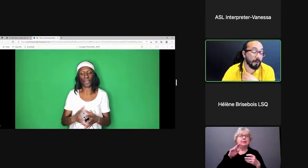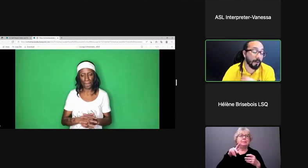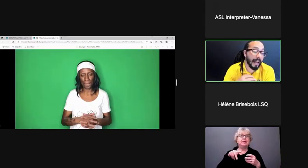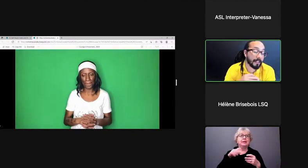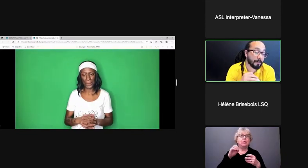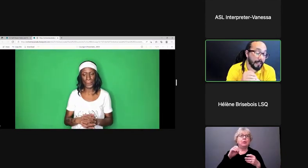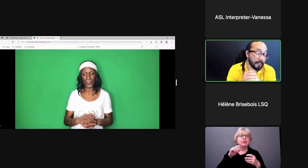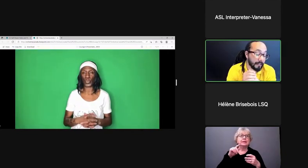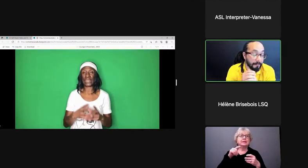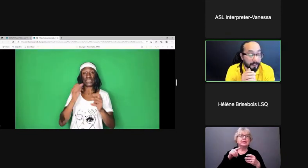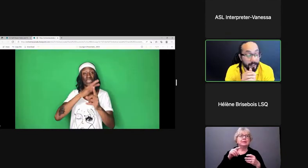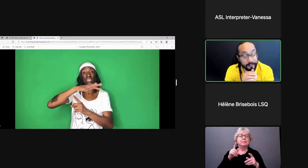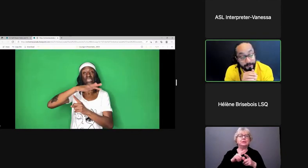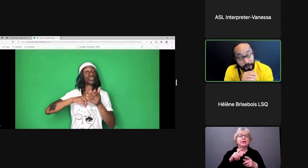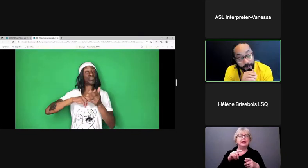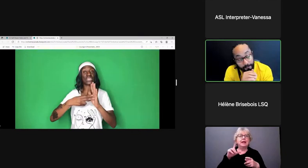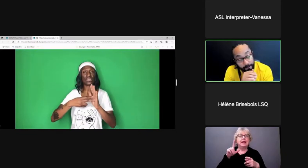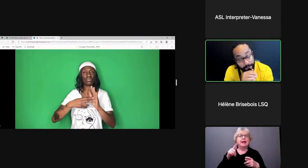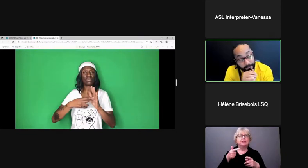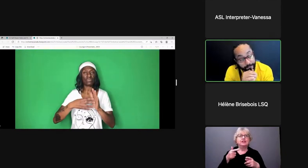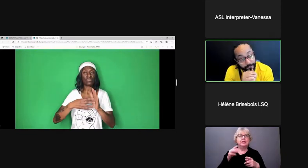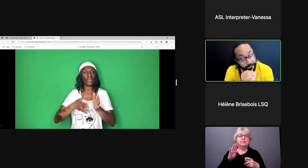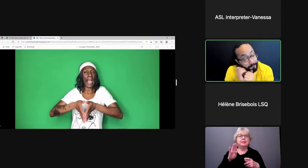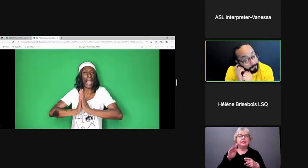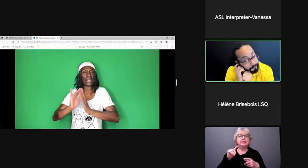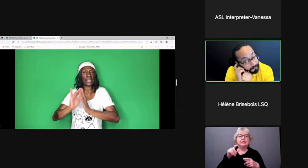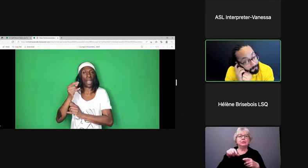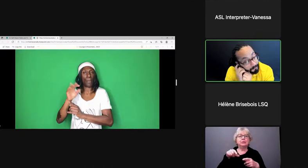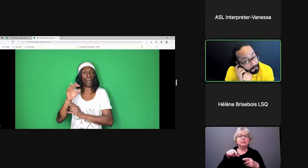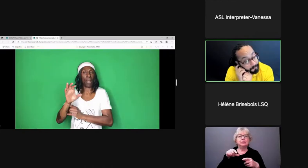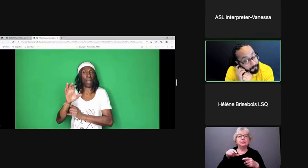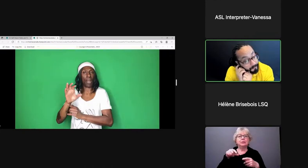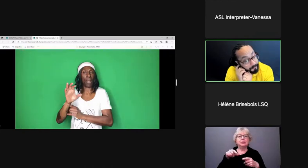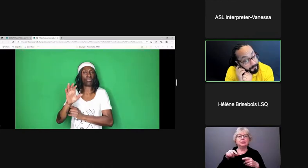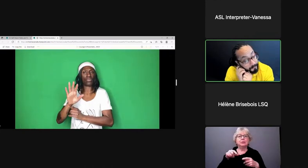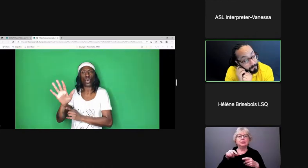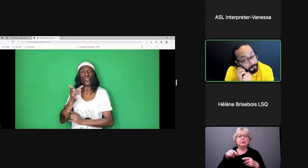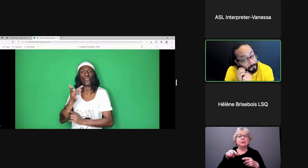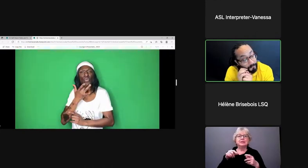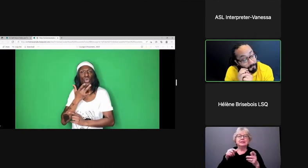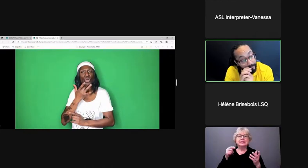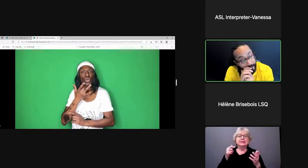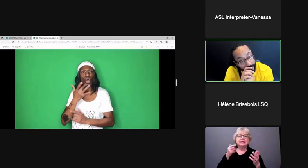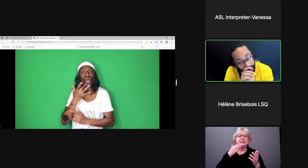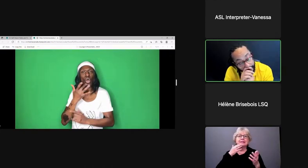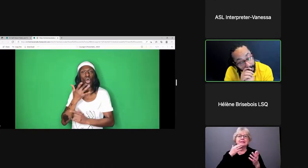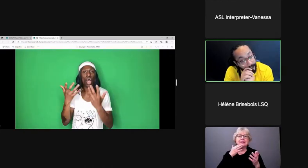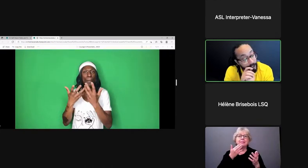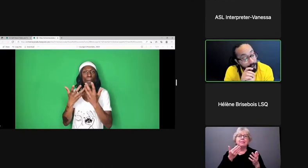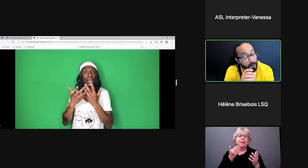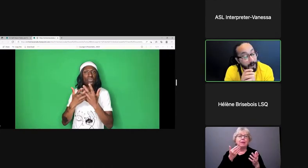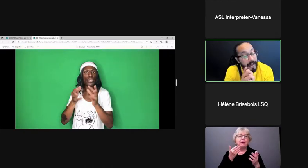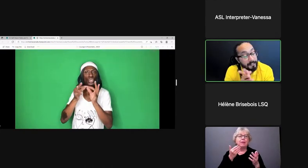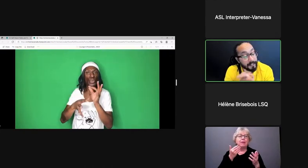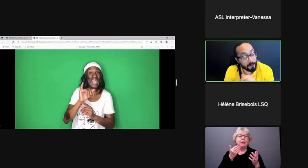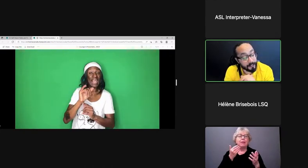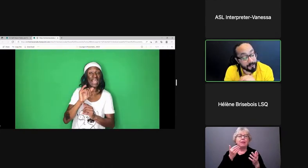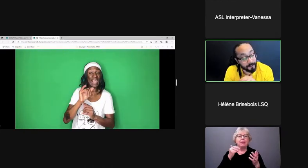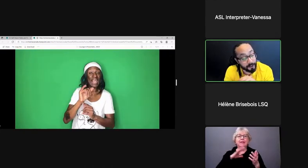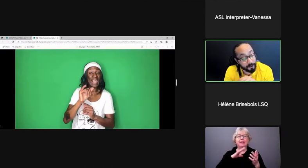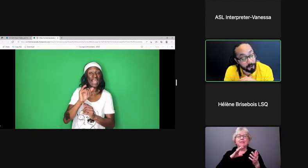LGBTQ, c'est vraiment gagnant d'avoir ces espaces qui